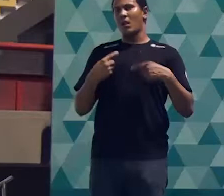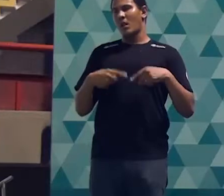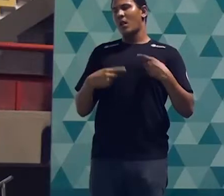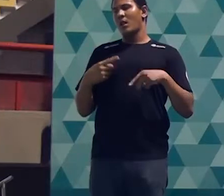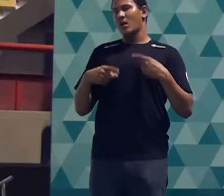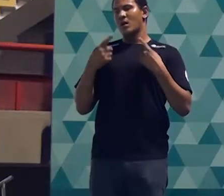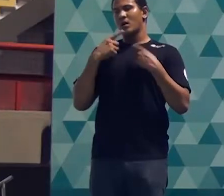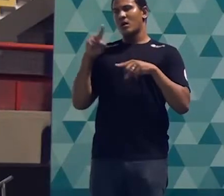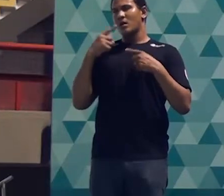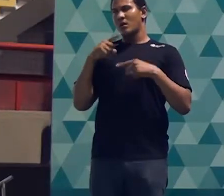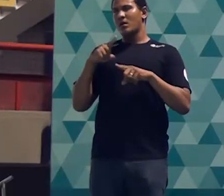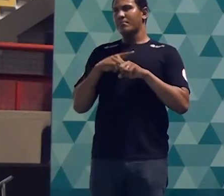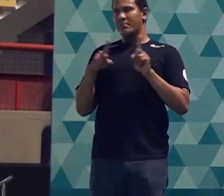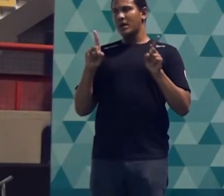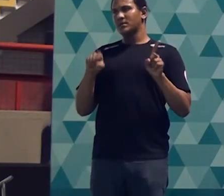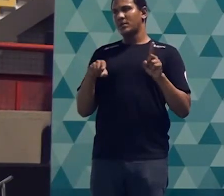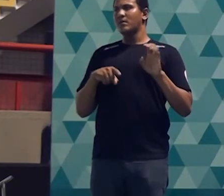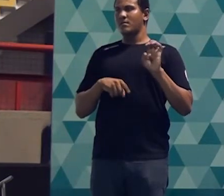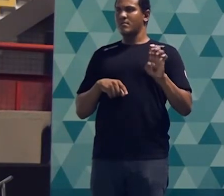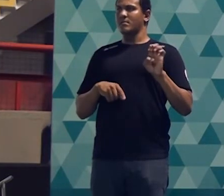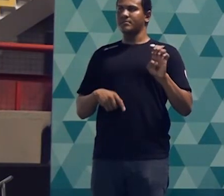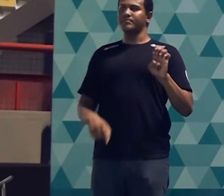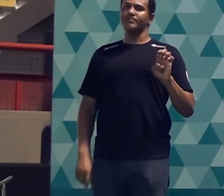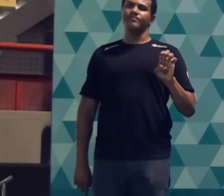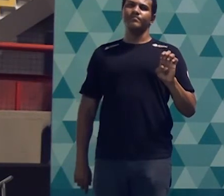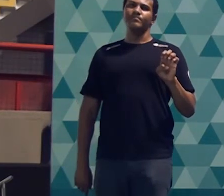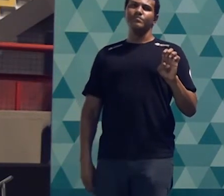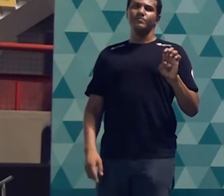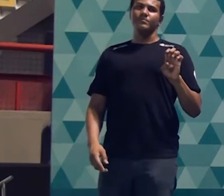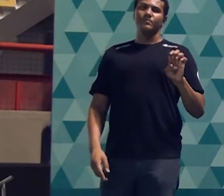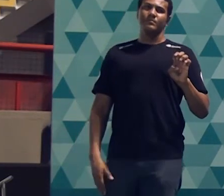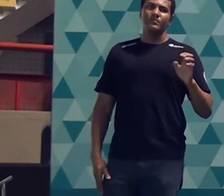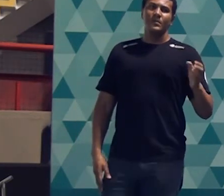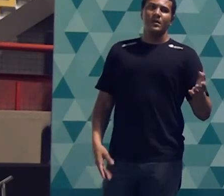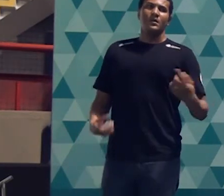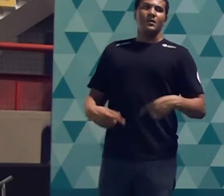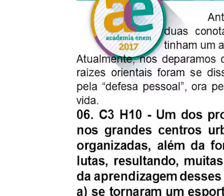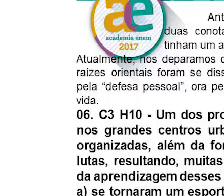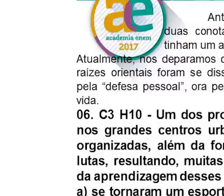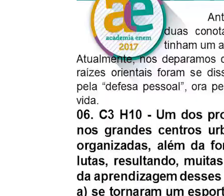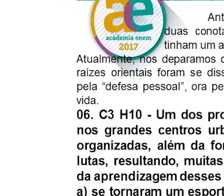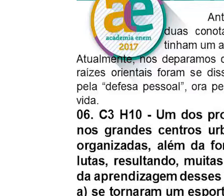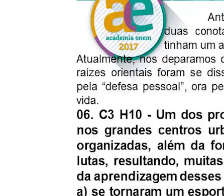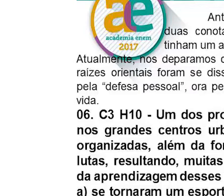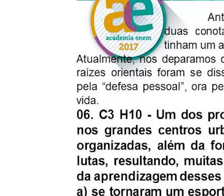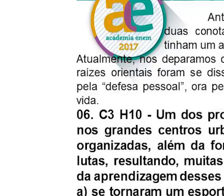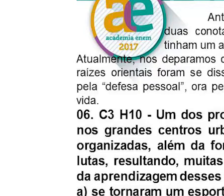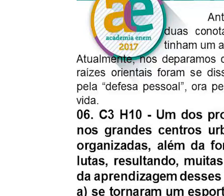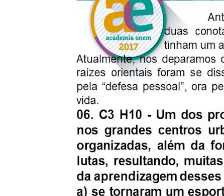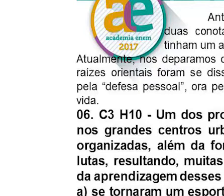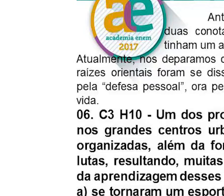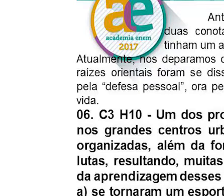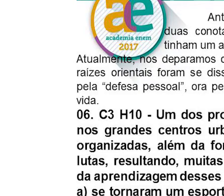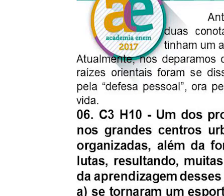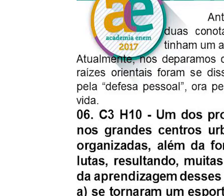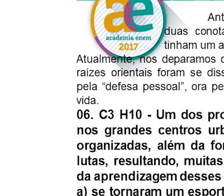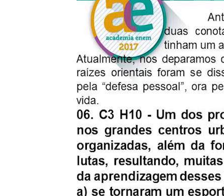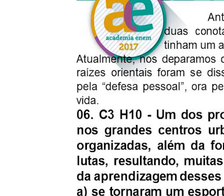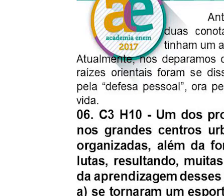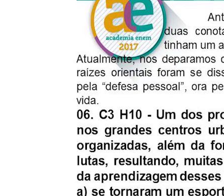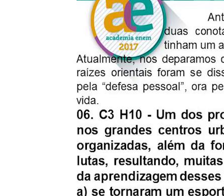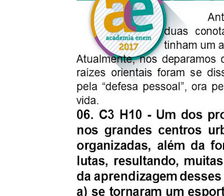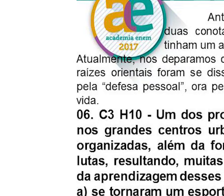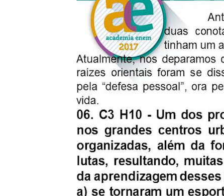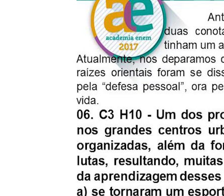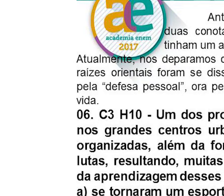criticada, mas seria a opção E. Questão 6. Antes de se tornarem